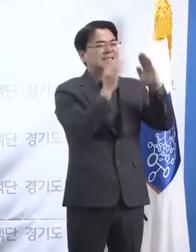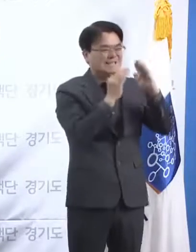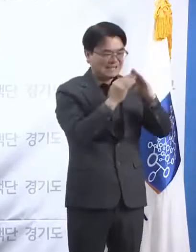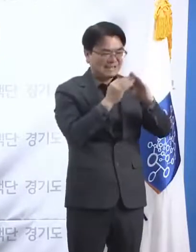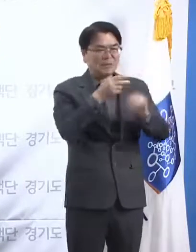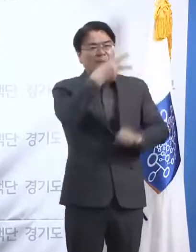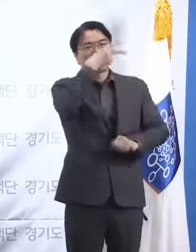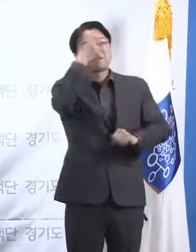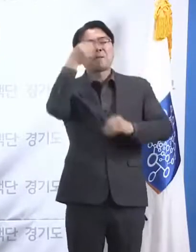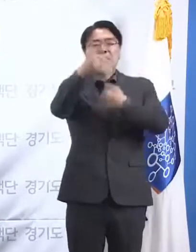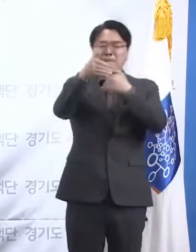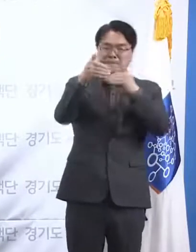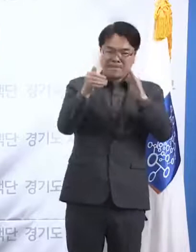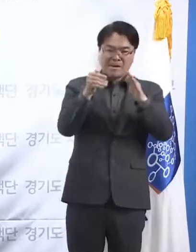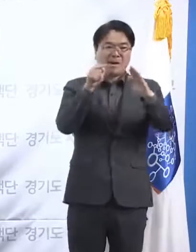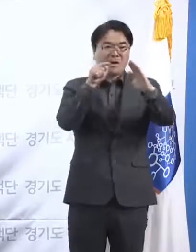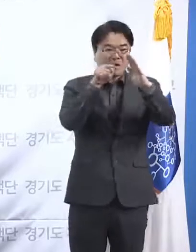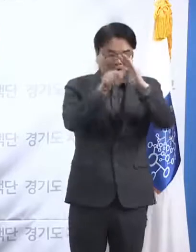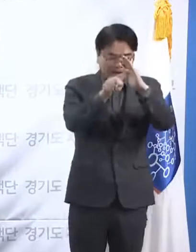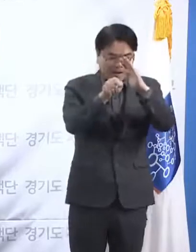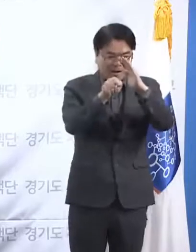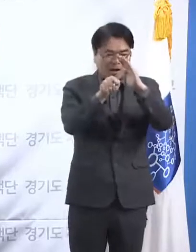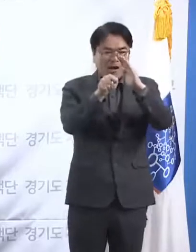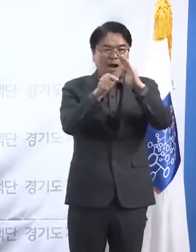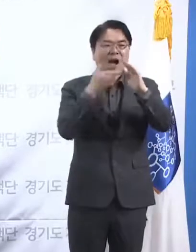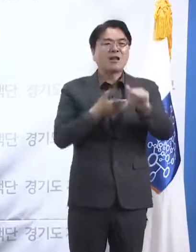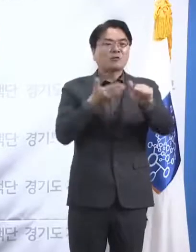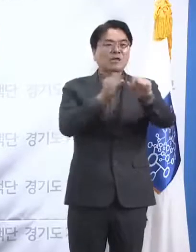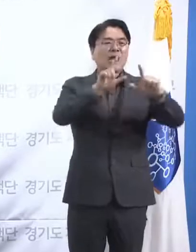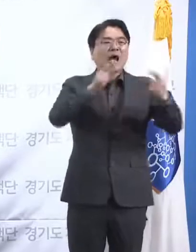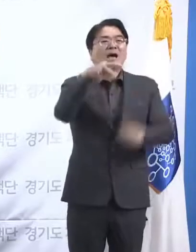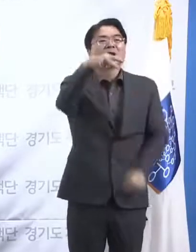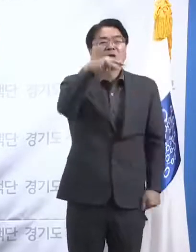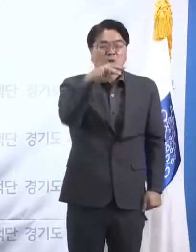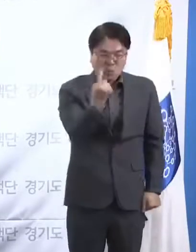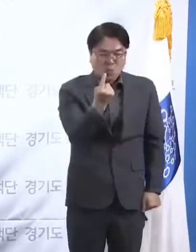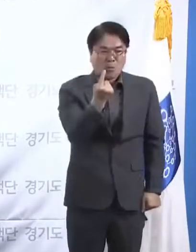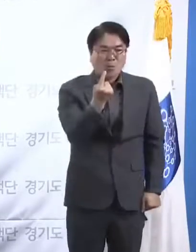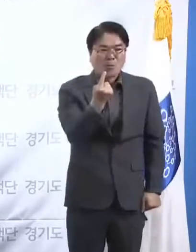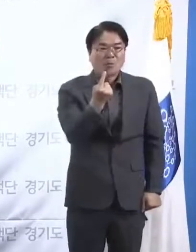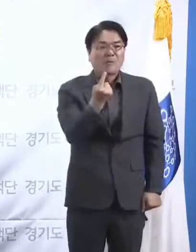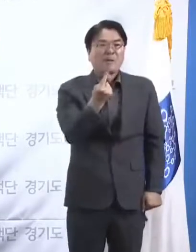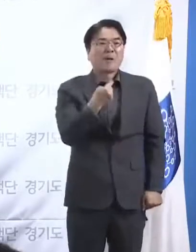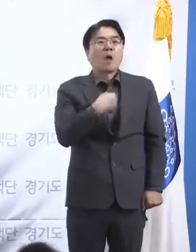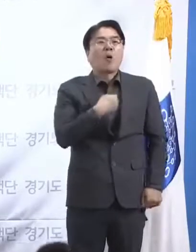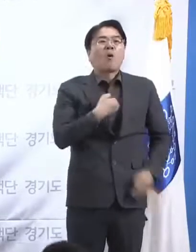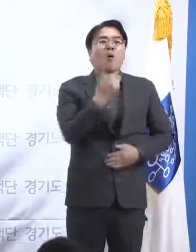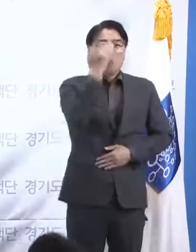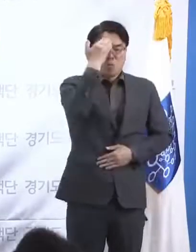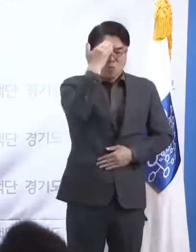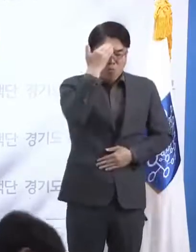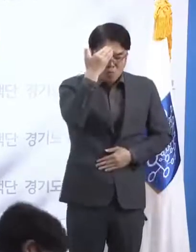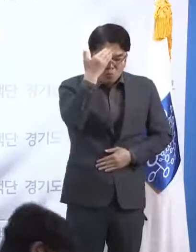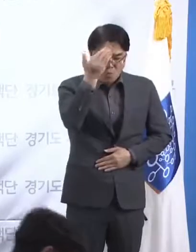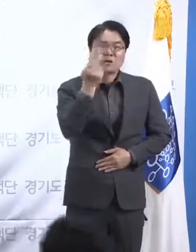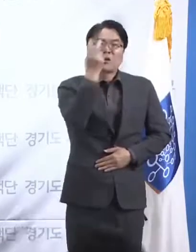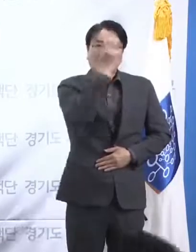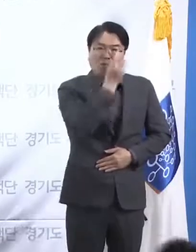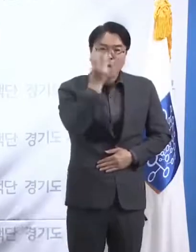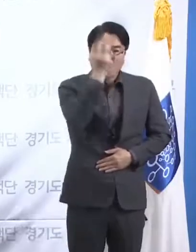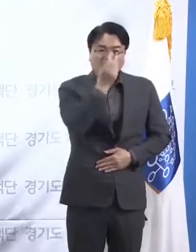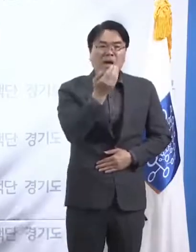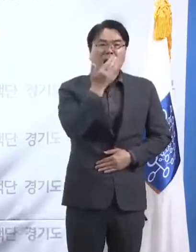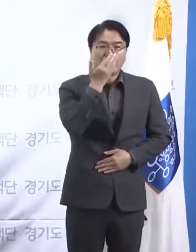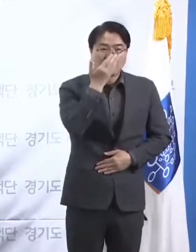여부를 밝히지 않고도 일반 시민들과 구별되지 않고 무료 검사가 가능하다는 말씀을 다시